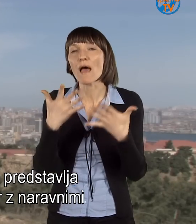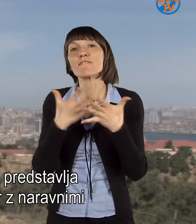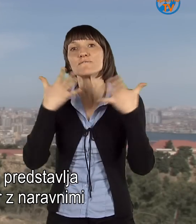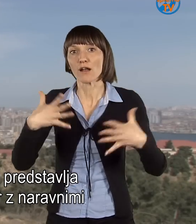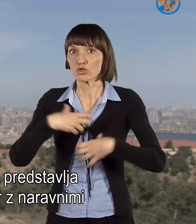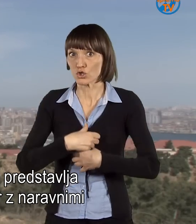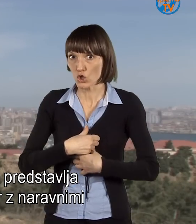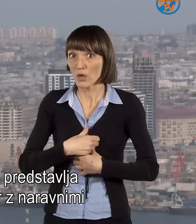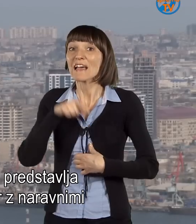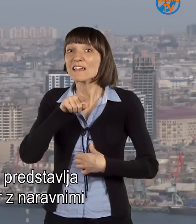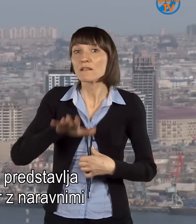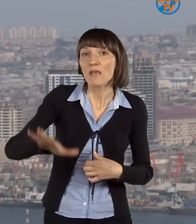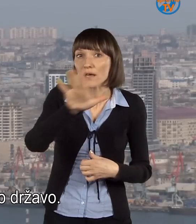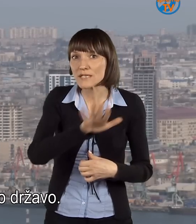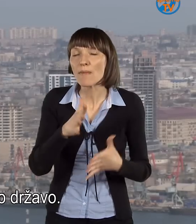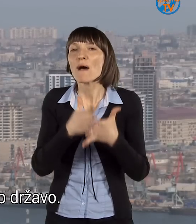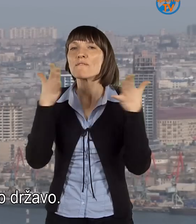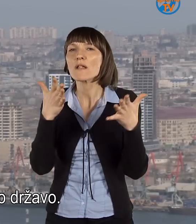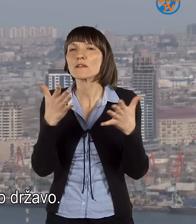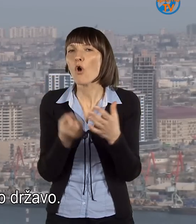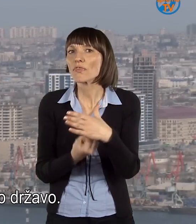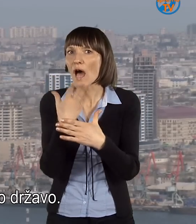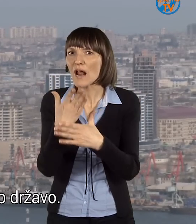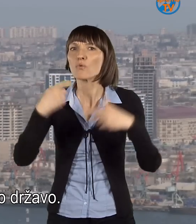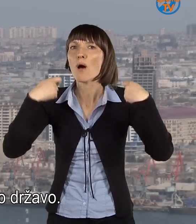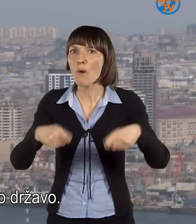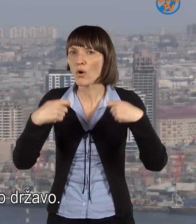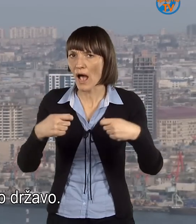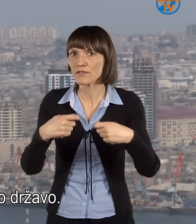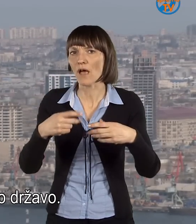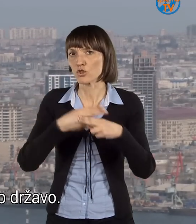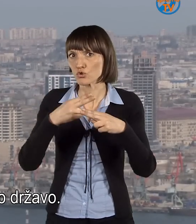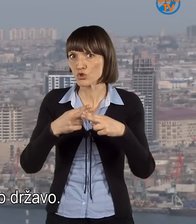veliko travmo za sicer z naravnimi viri izjemno bogato državo.